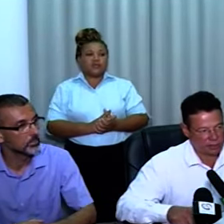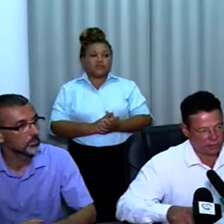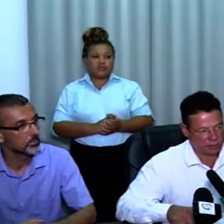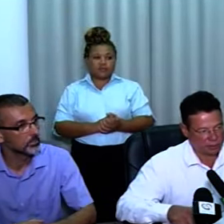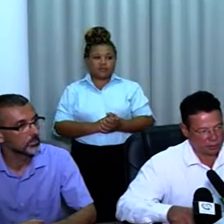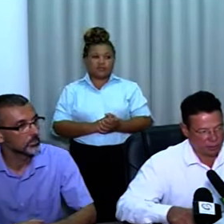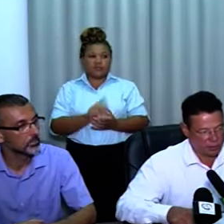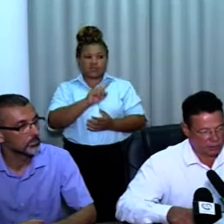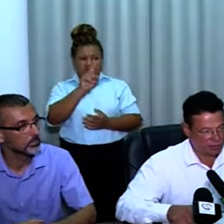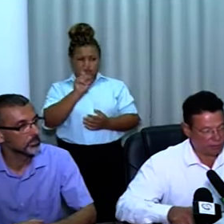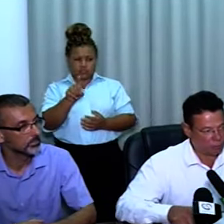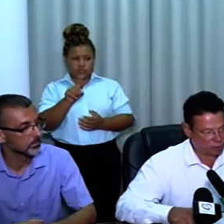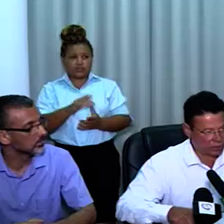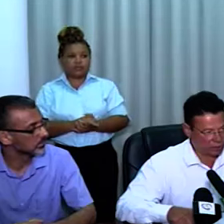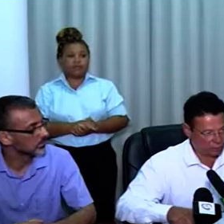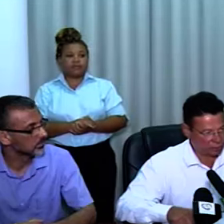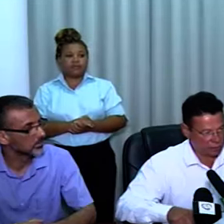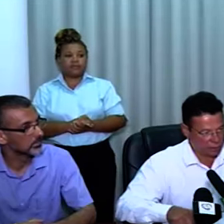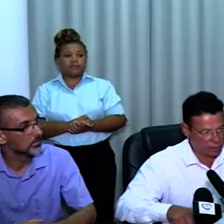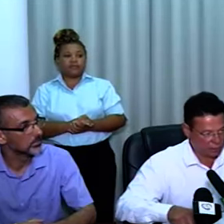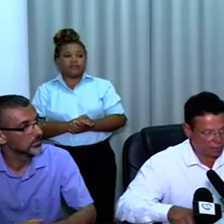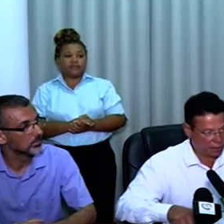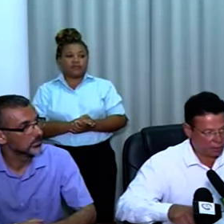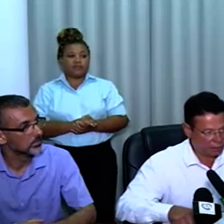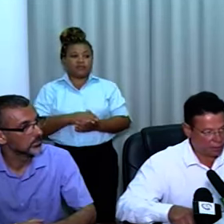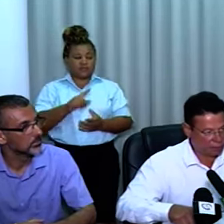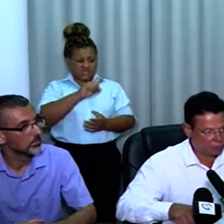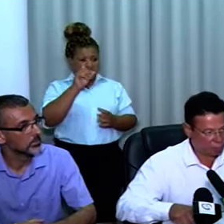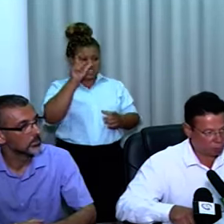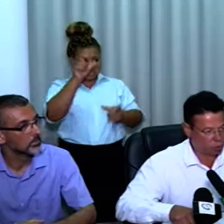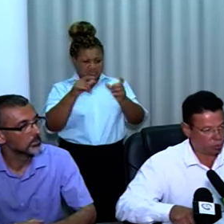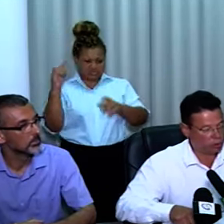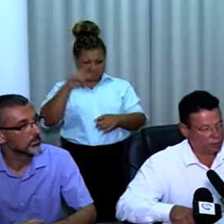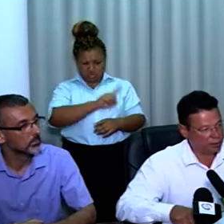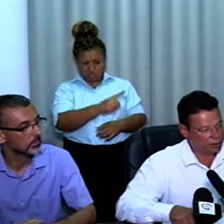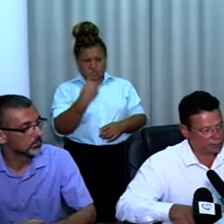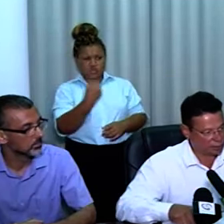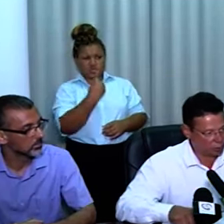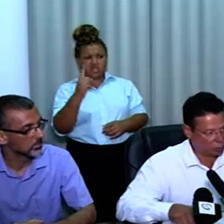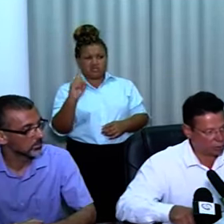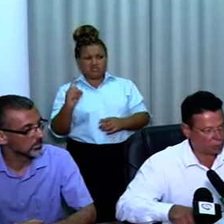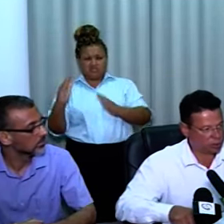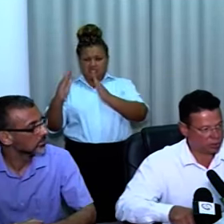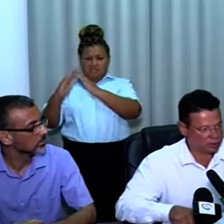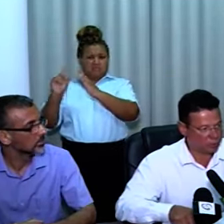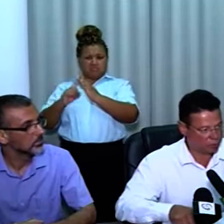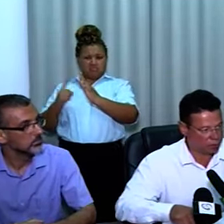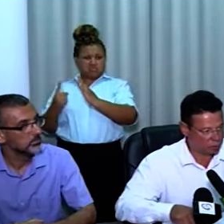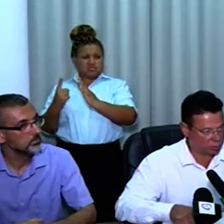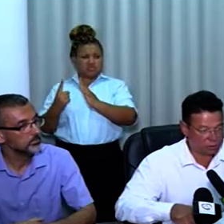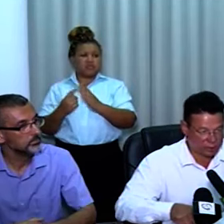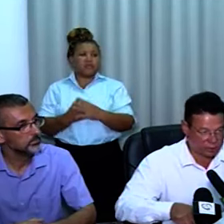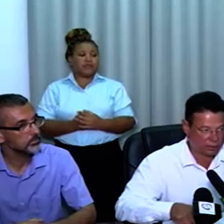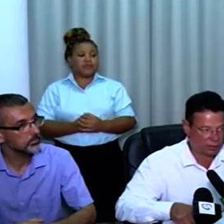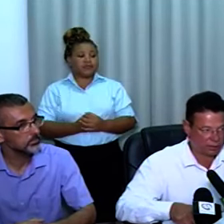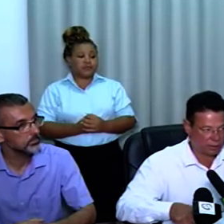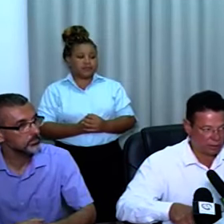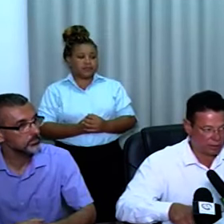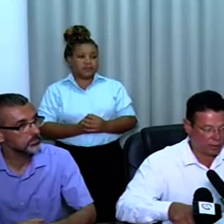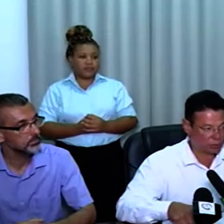peut servir mondialement, il d'après un protocole et Standard Operating Procedures, WHO, CDC.